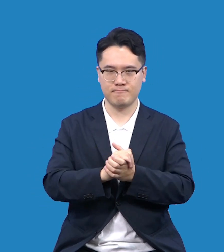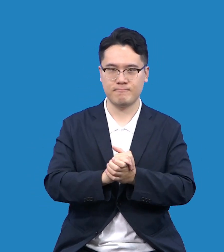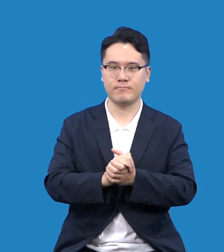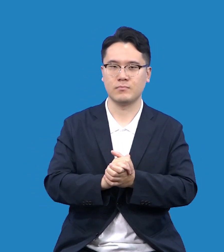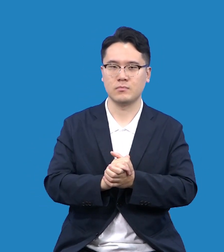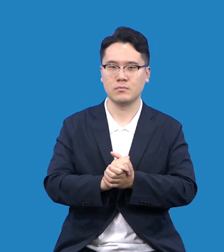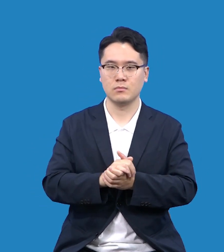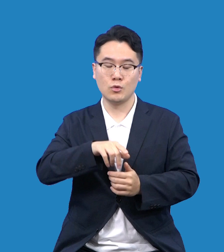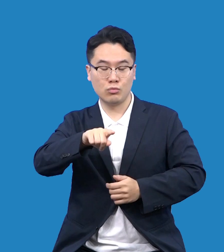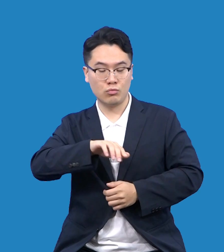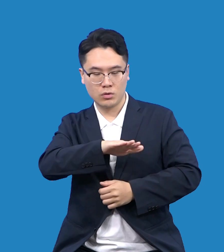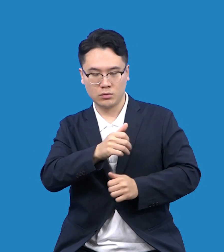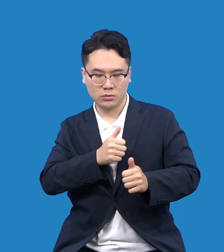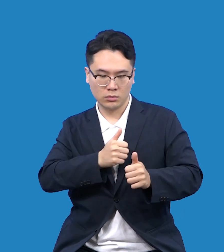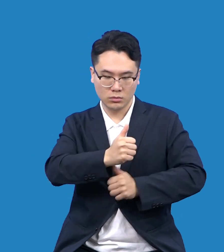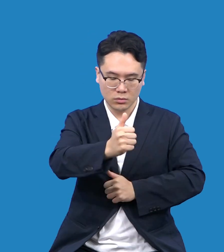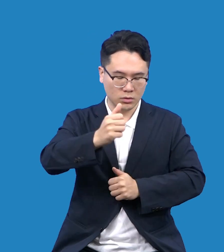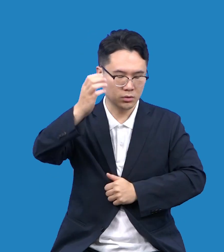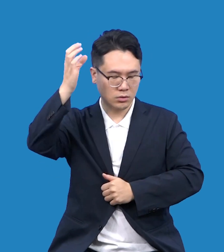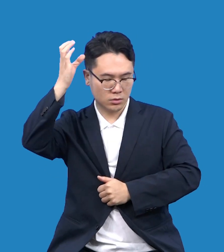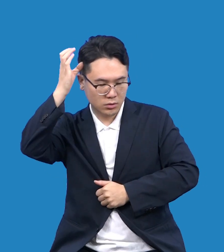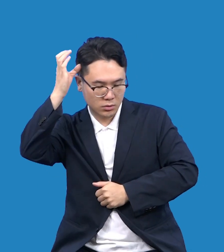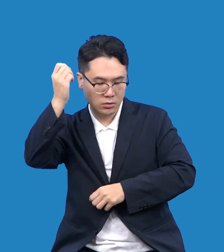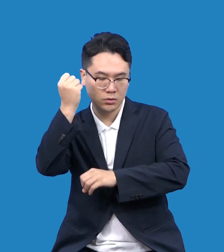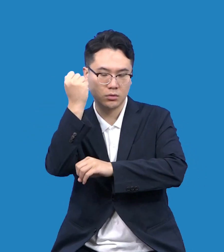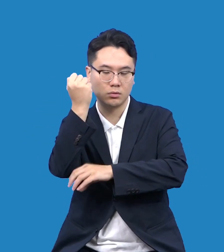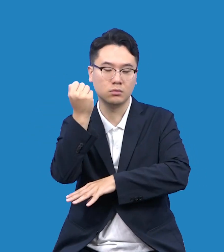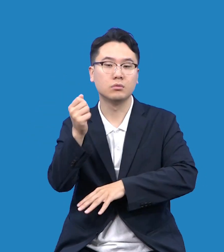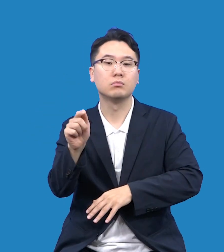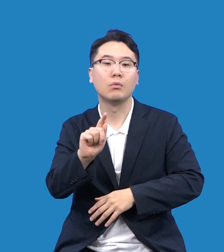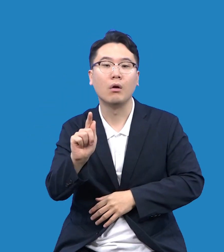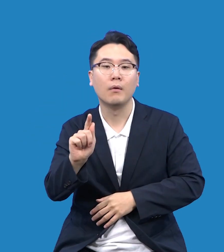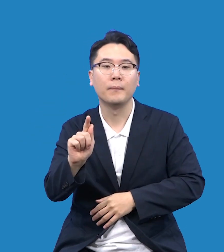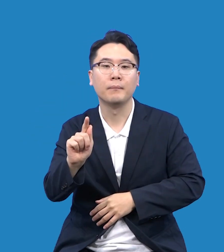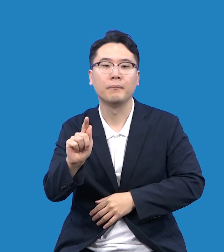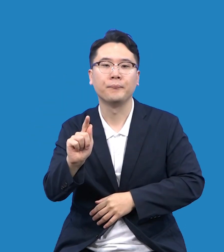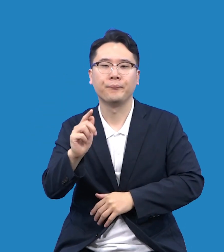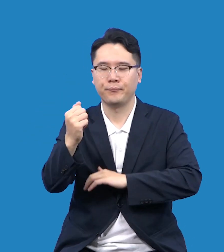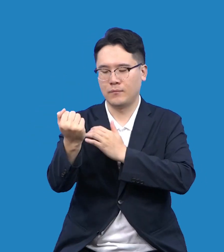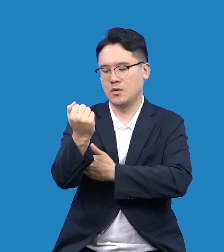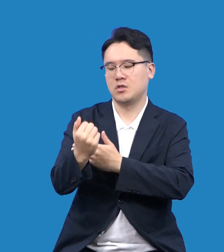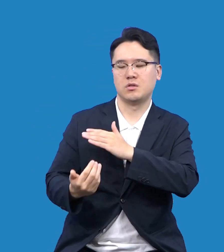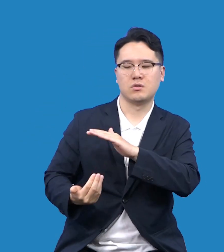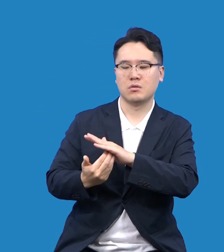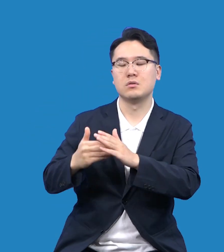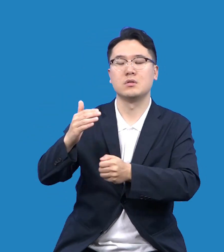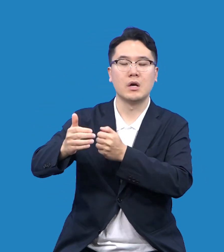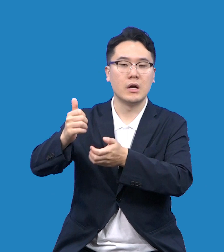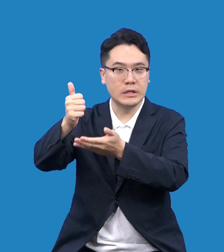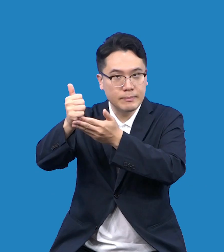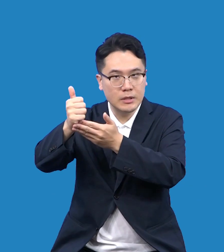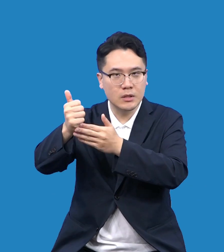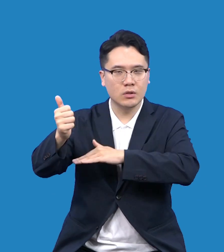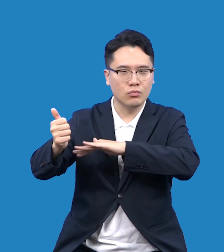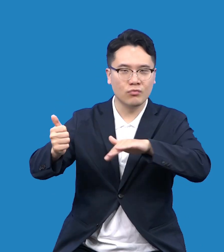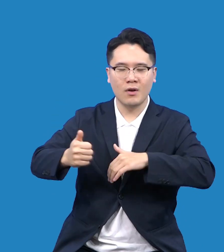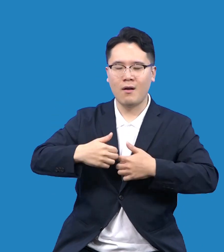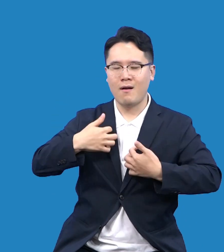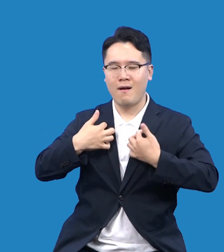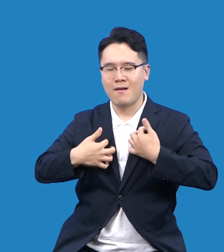있습니다. 전능하신 하나님, 전지하신 하나님. 자, 그분이 우리를